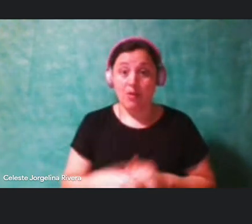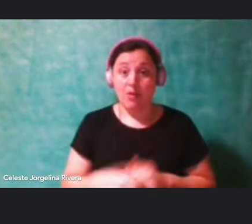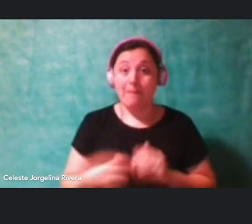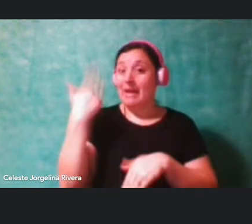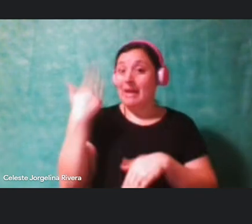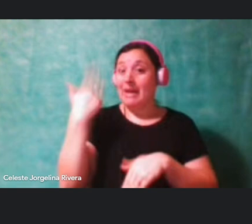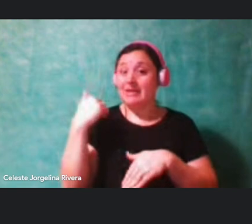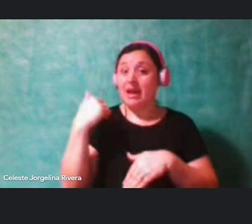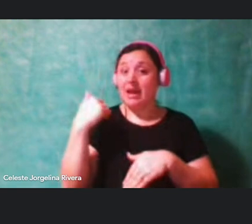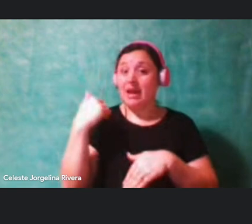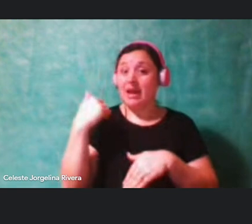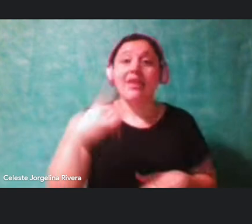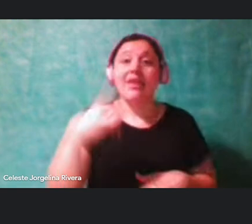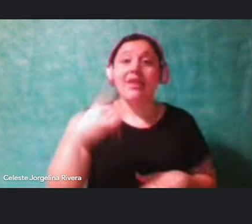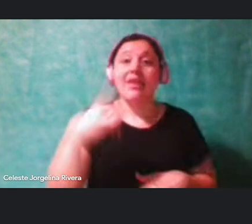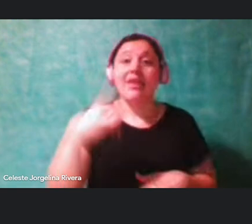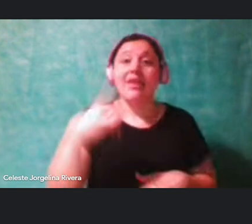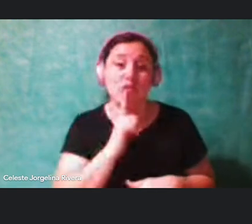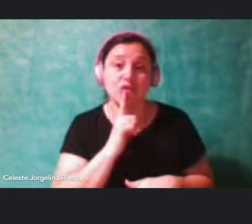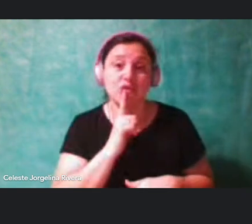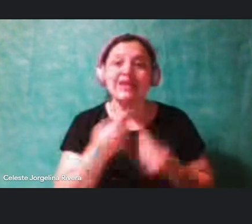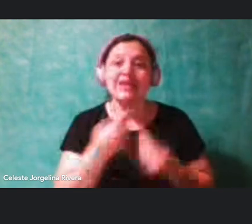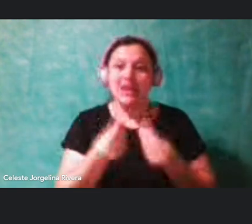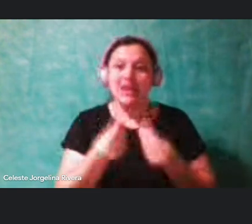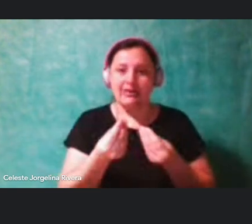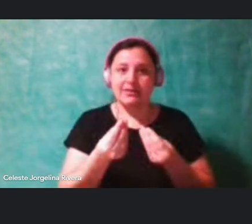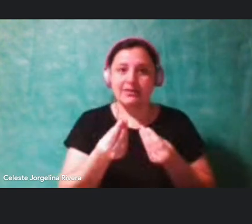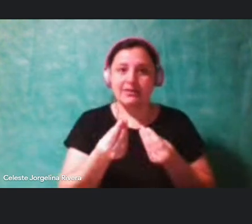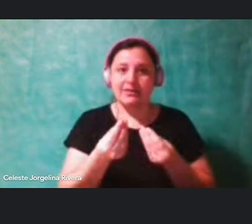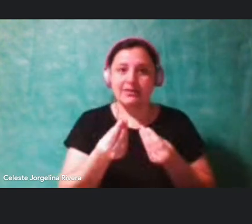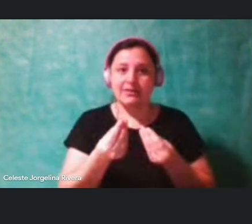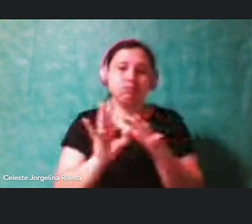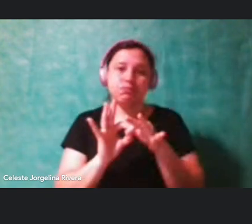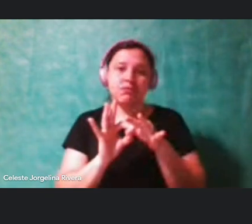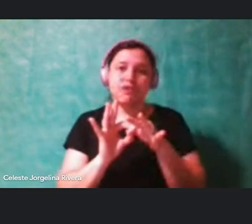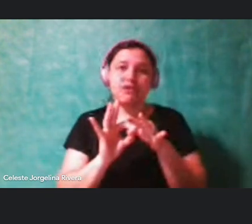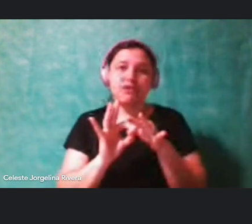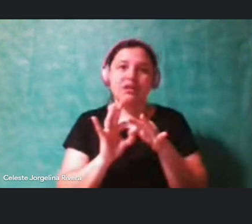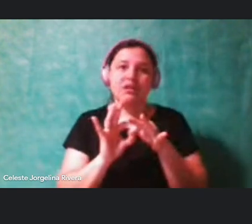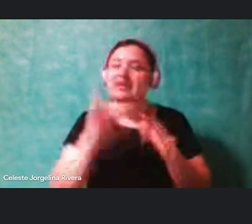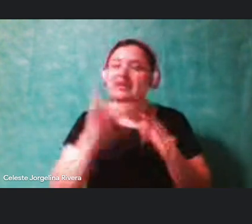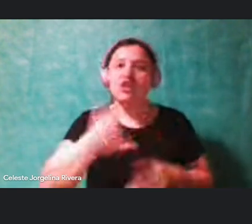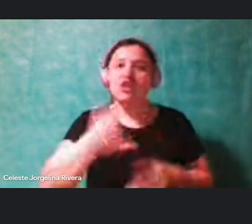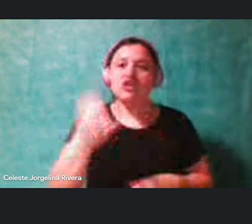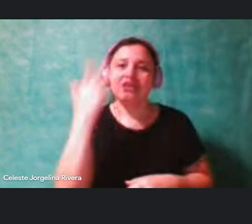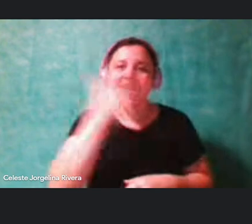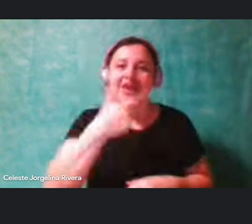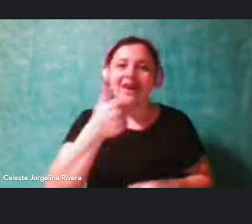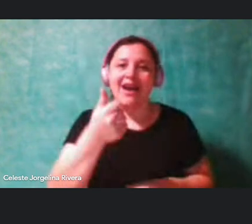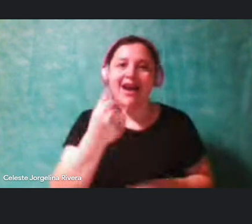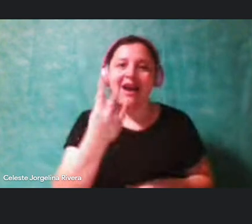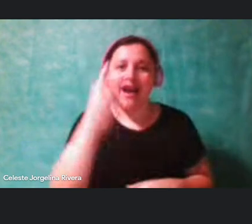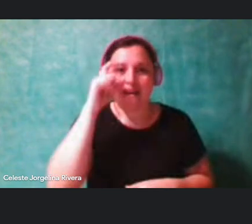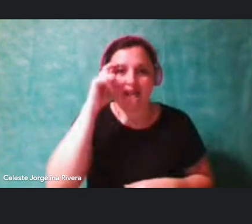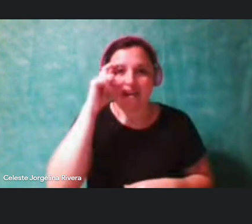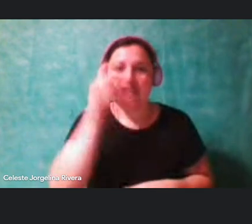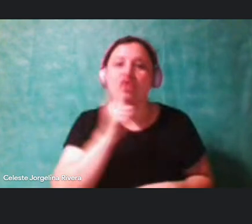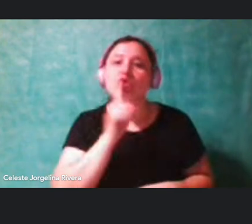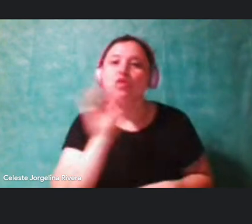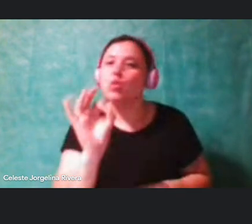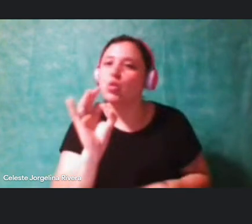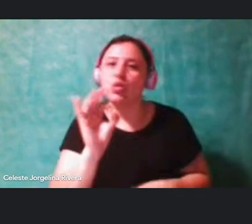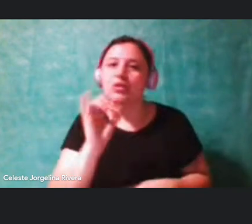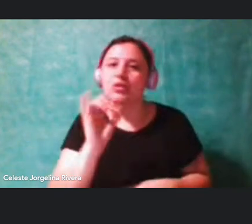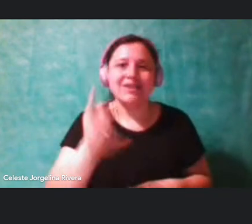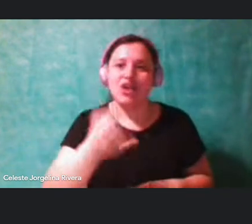had to, porque no existe un modal en pasado, ¿sí? Entonces, el equivalente a must